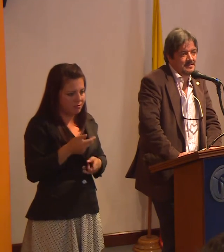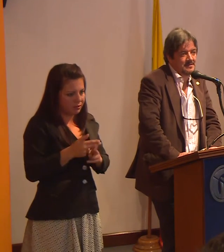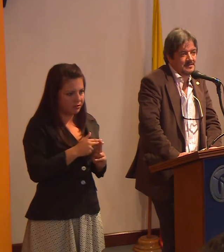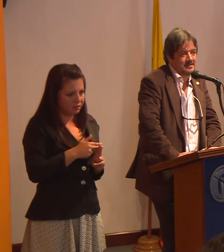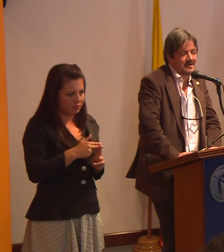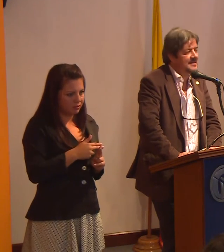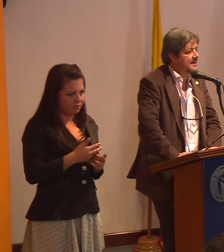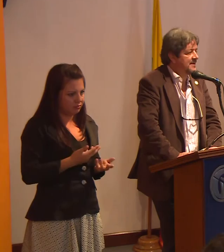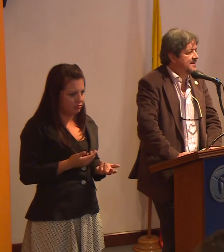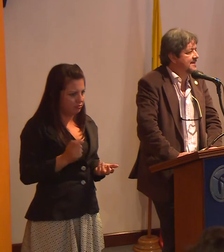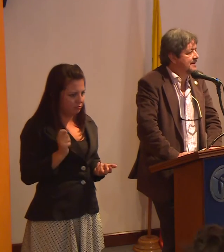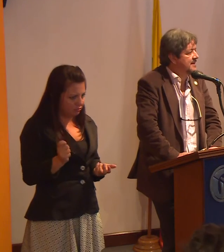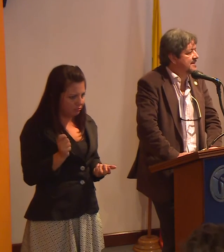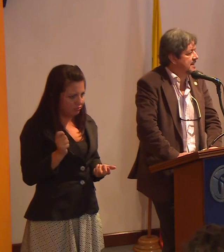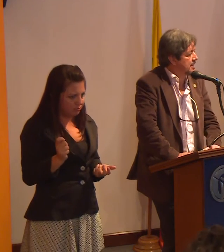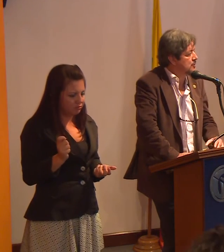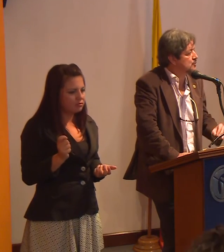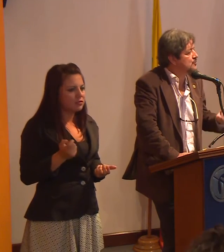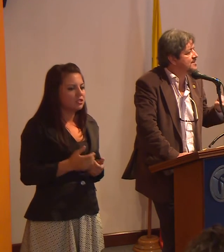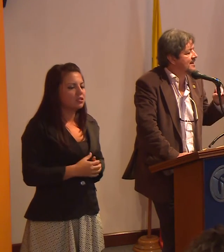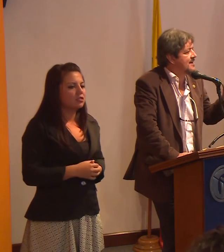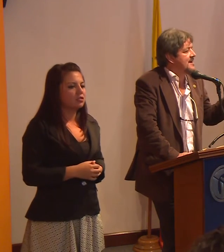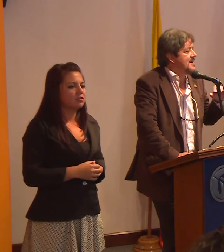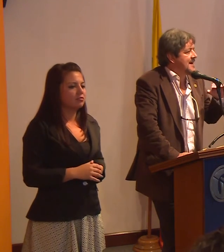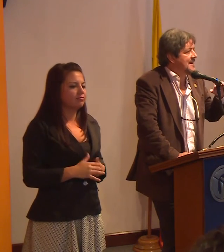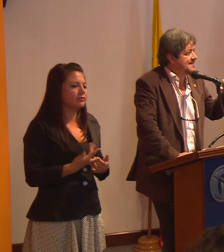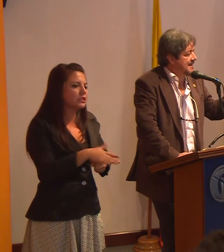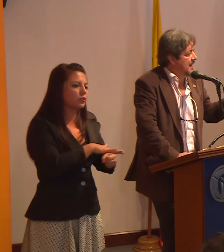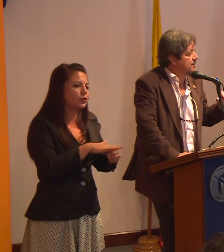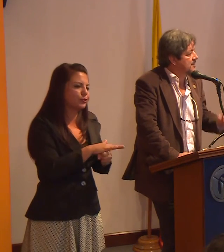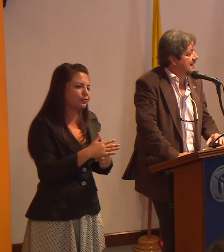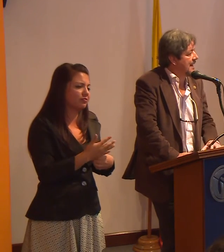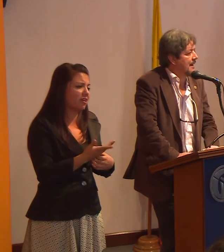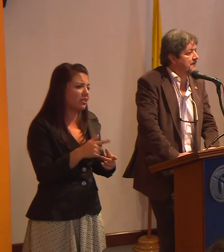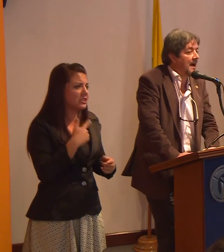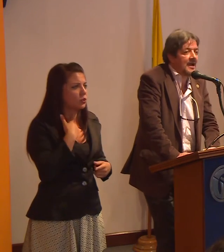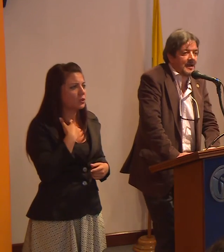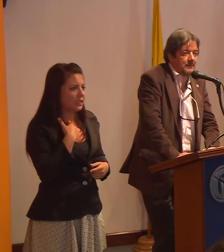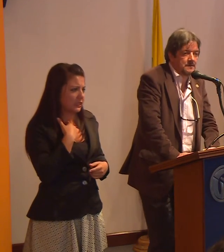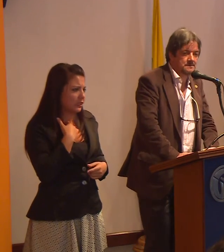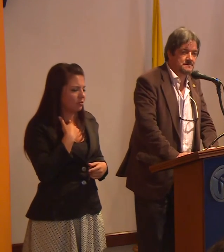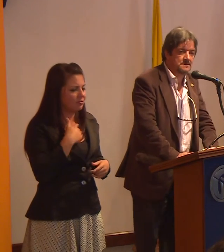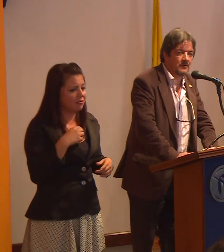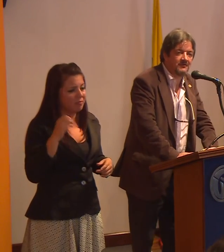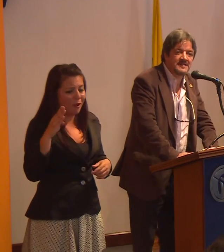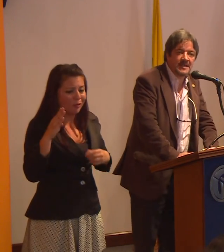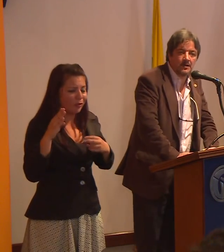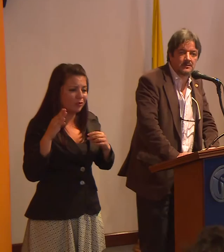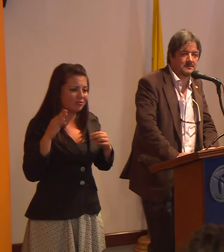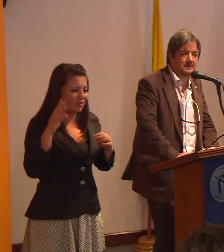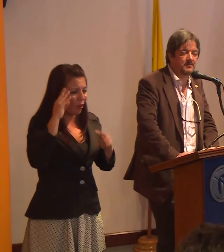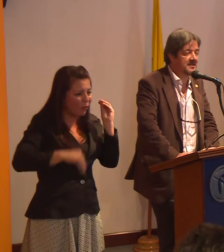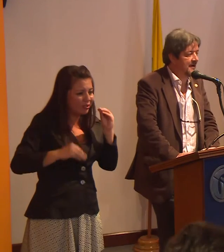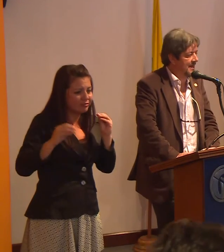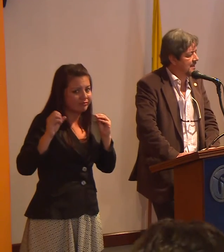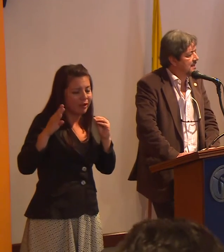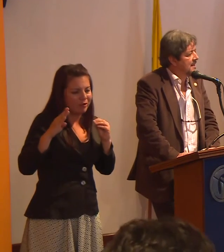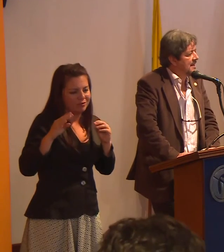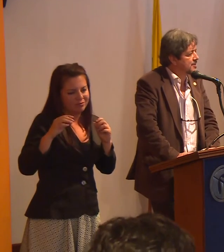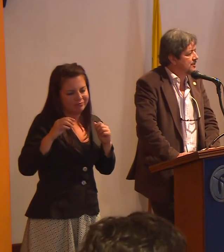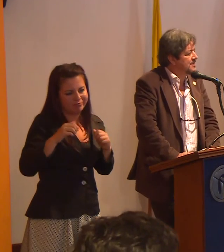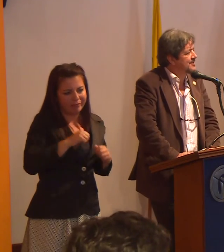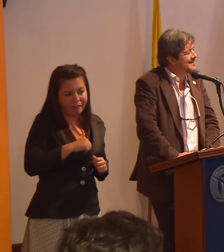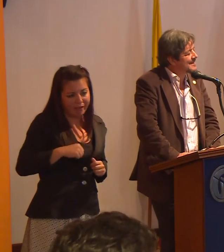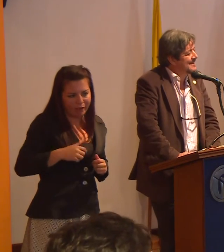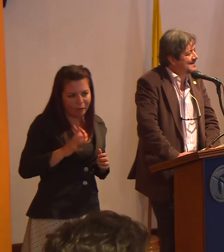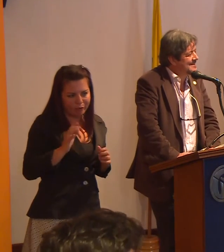crediticias, independientemente de que nos guste el escenario de la banca oficial o privada,